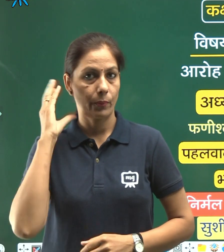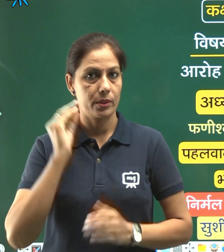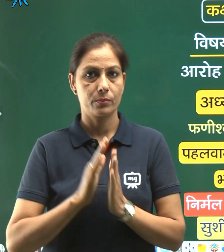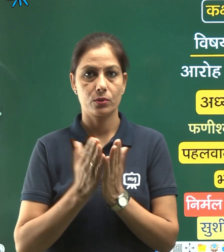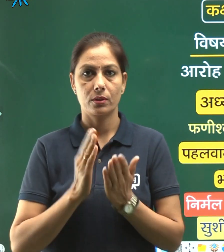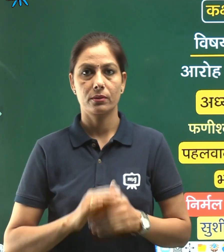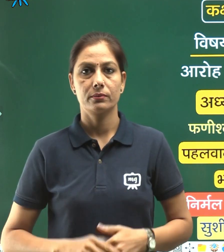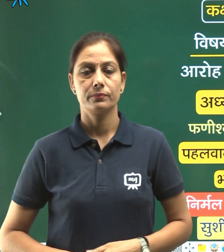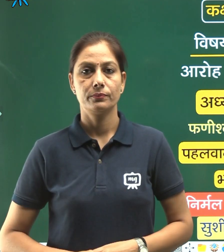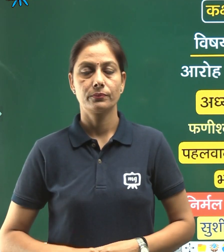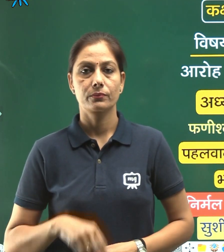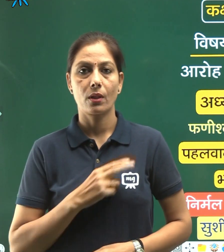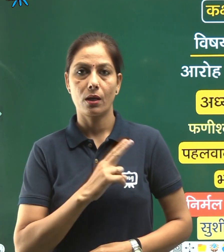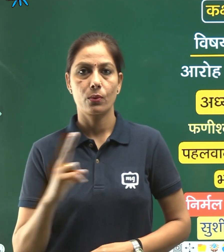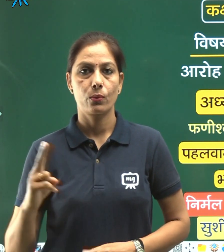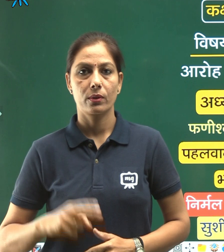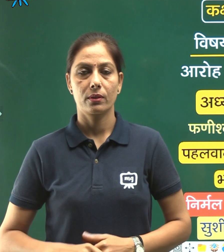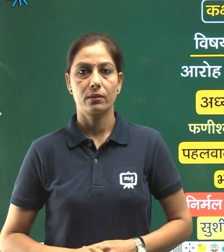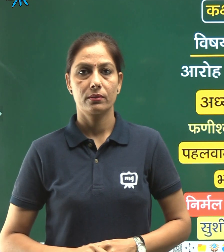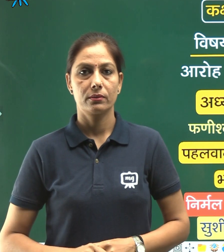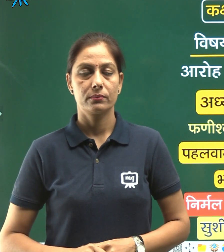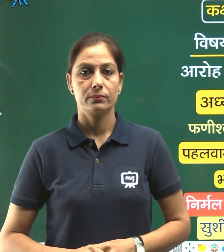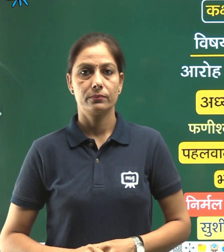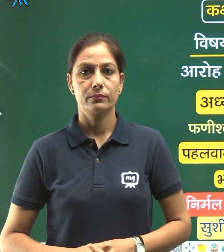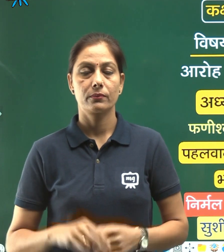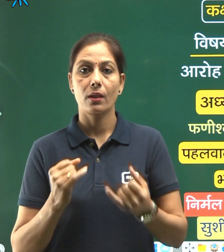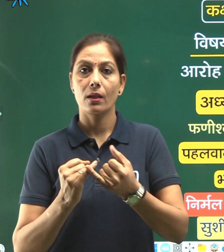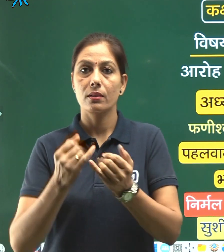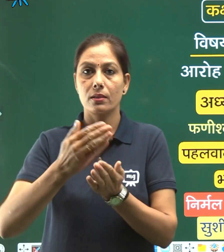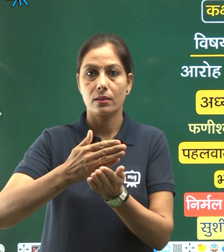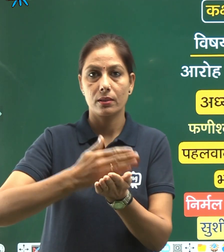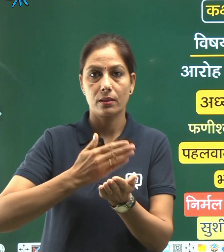पाठ्य पुस्तक आरोह के गद्य खंड के